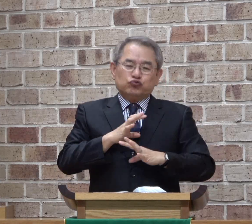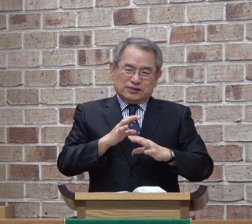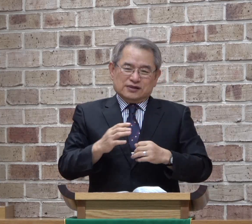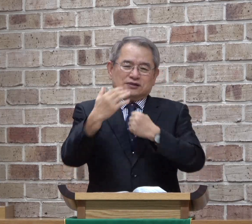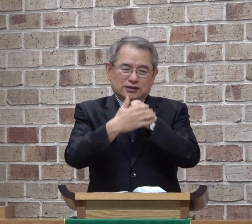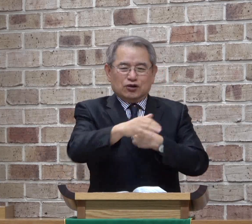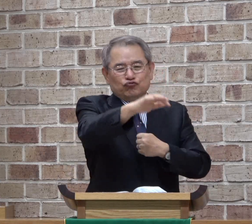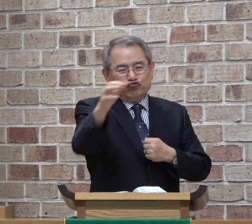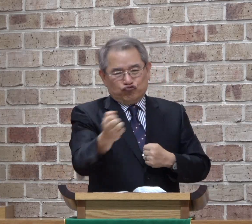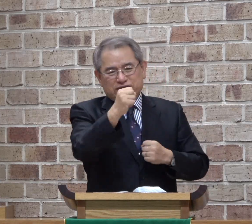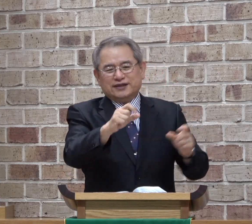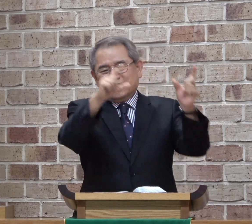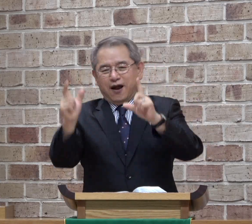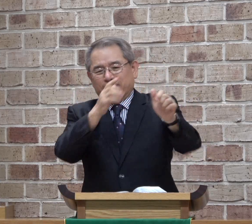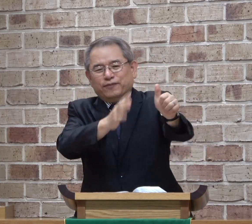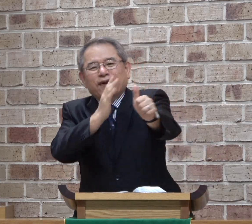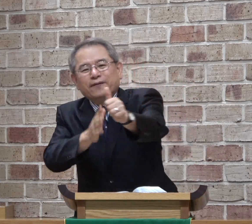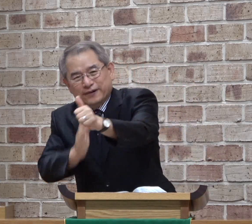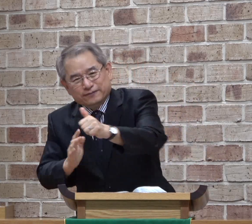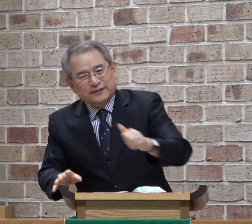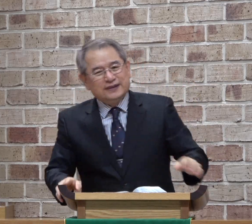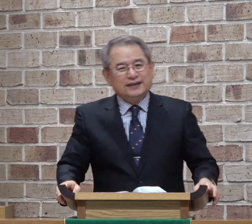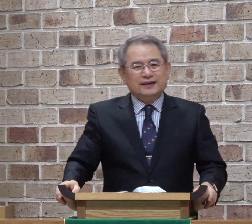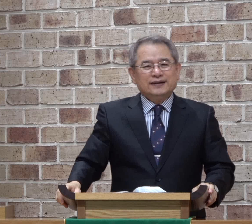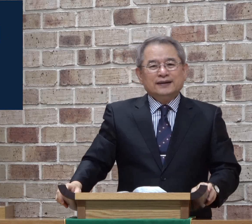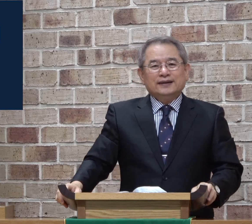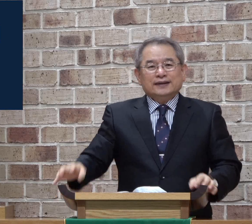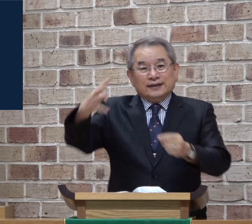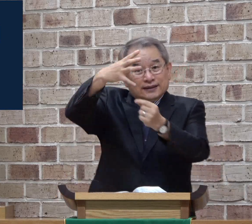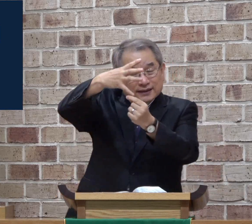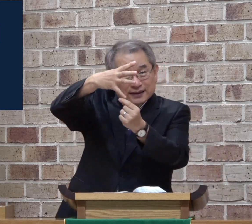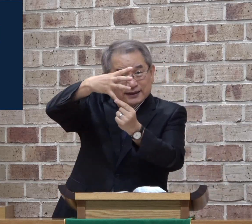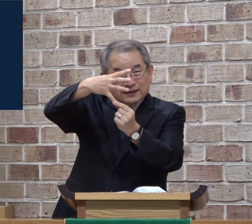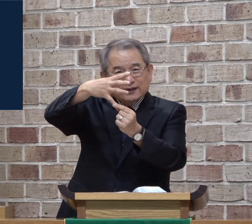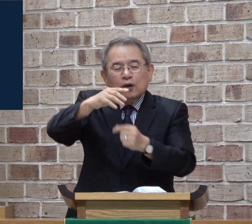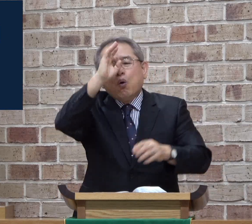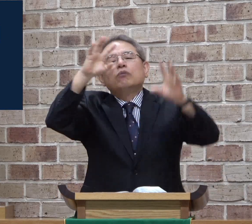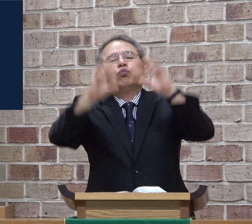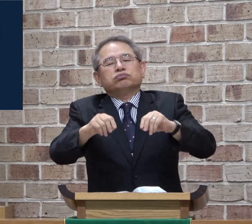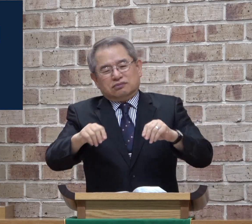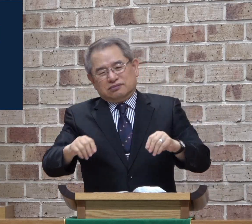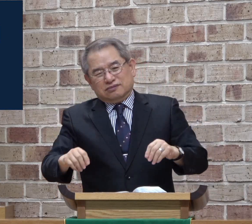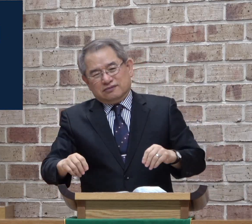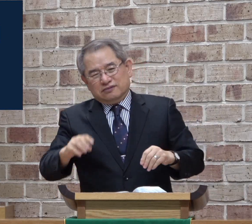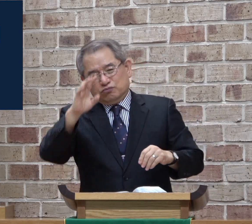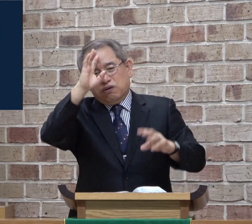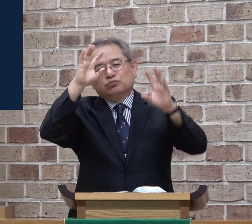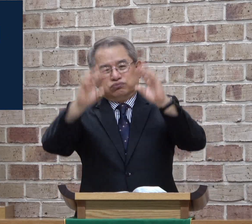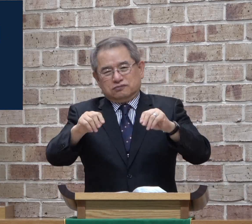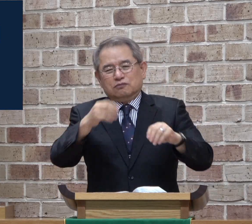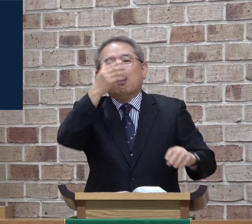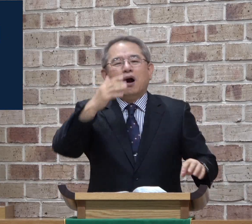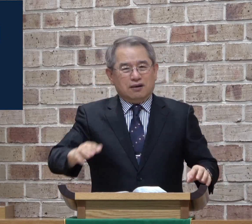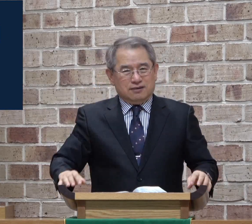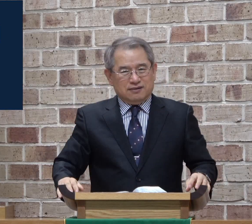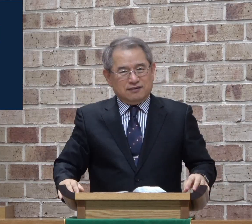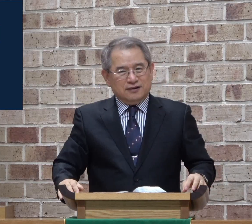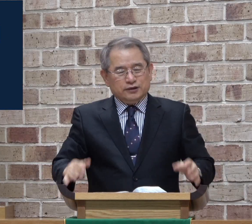여러분도 내가 할 수 있는 것이 아니라 너도 할 수 있다라고 말씀하셨습니다. 우리가 그런 능력으로 선포하며 사시기 바랍니다. 네